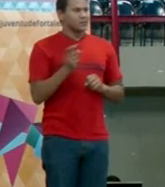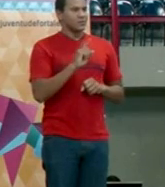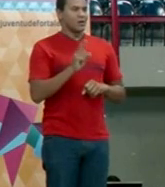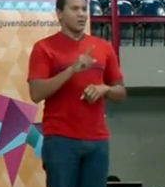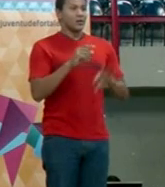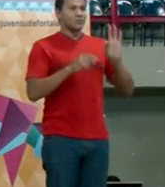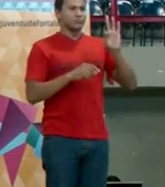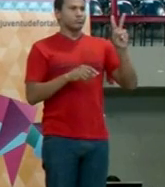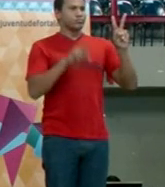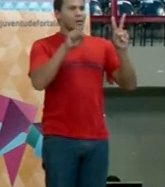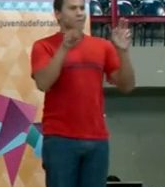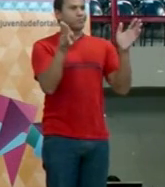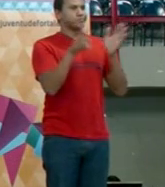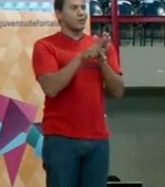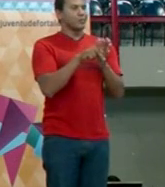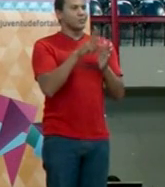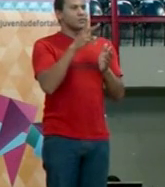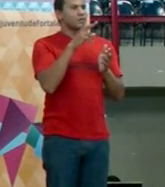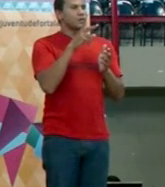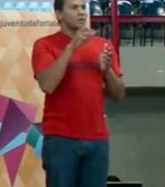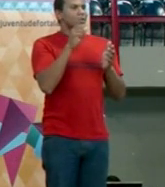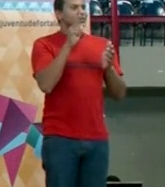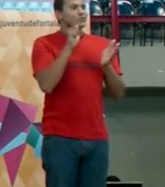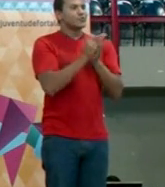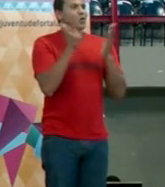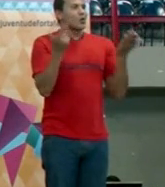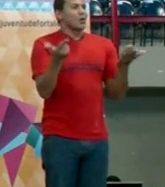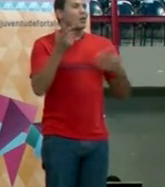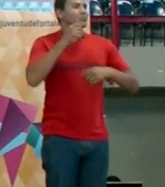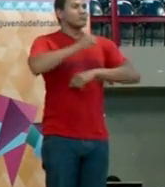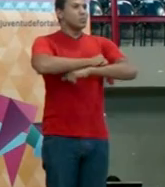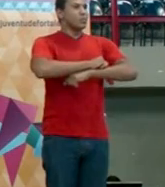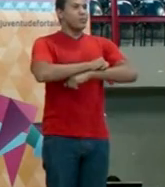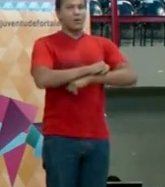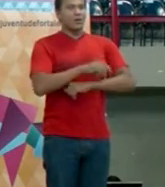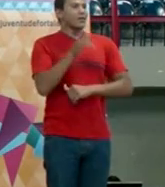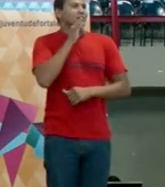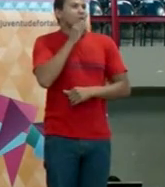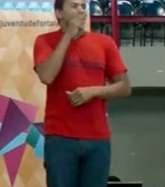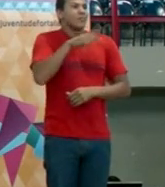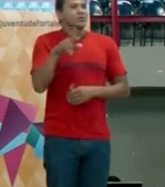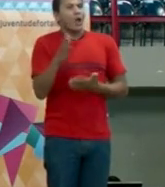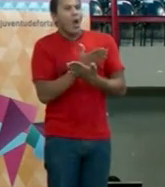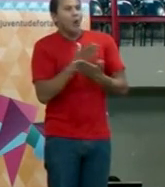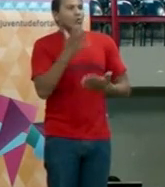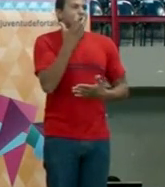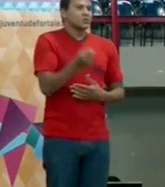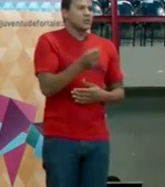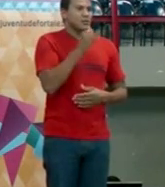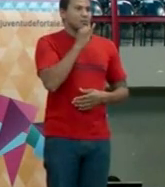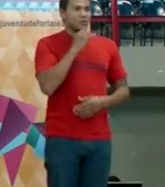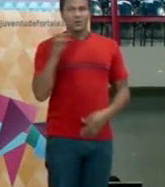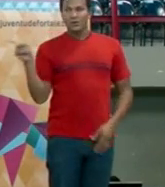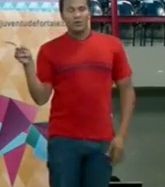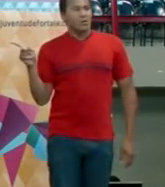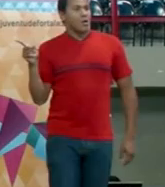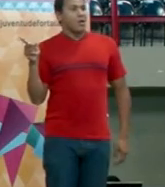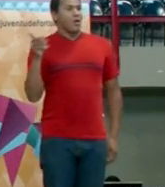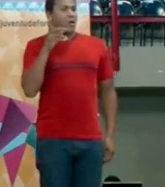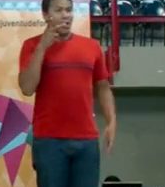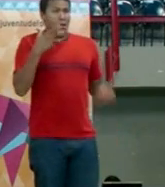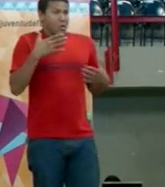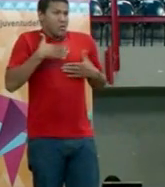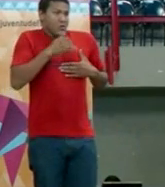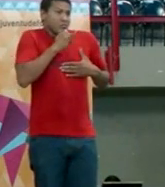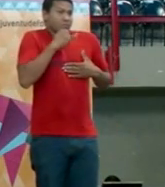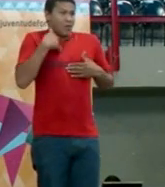jornalística. Tem corretor que aceita, outros não. Por exemplo, eu não aceito. TV é para usar por extenso, do jeito